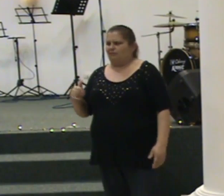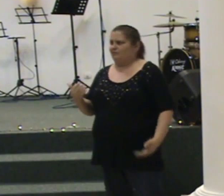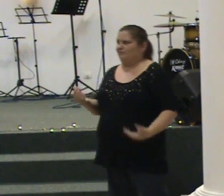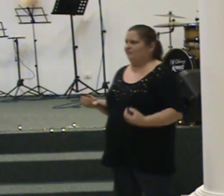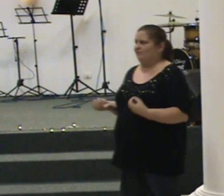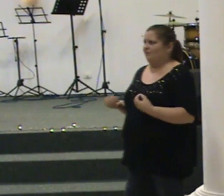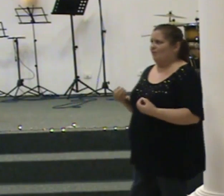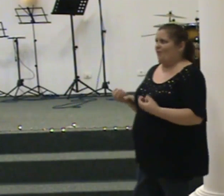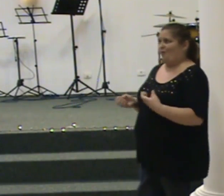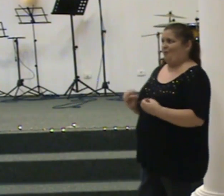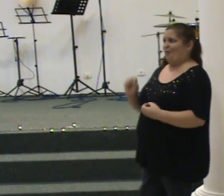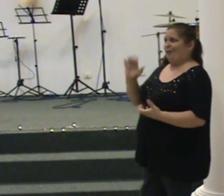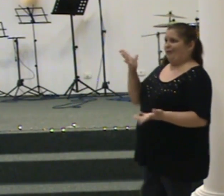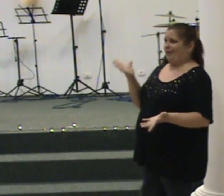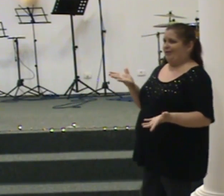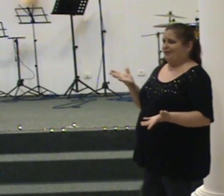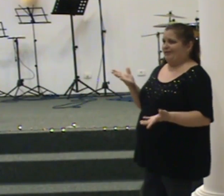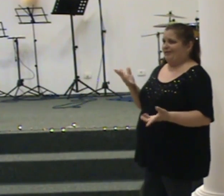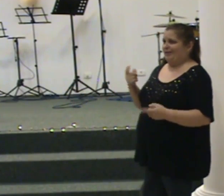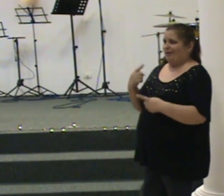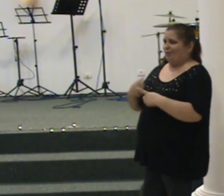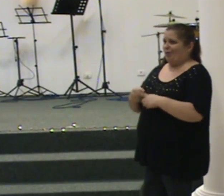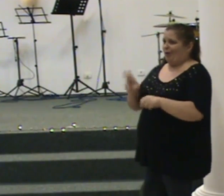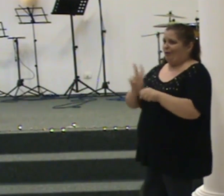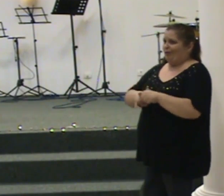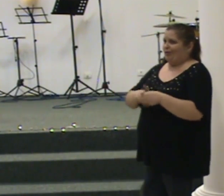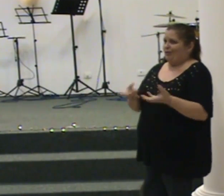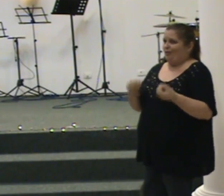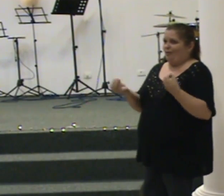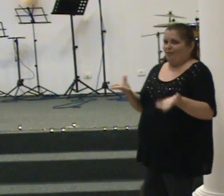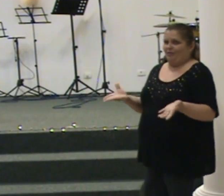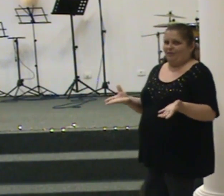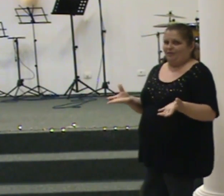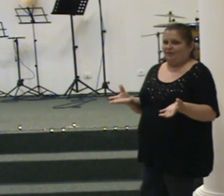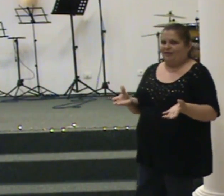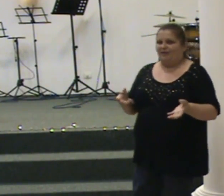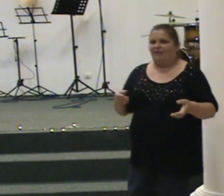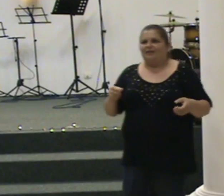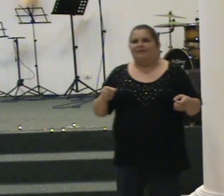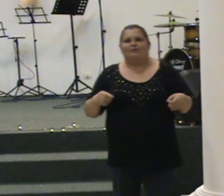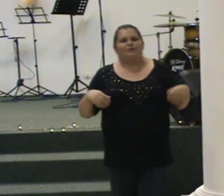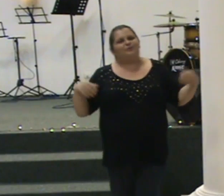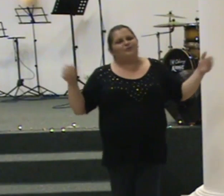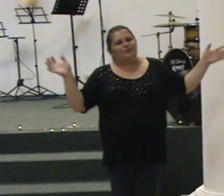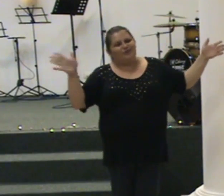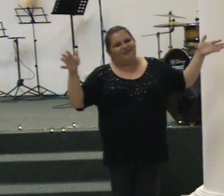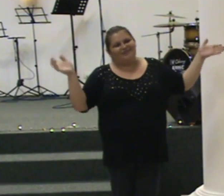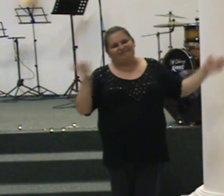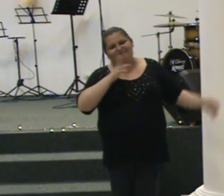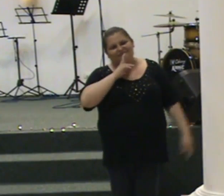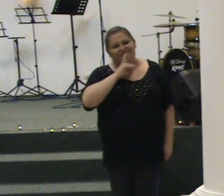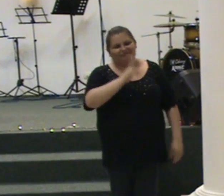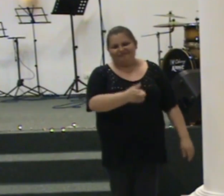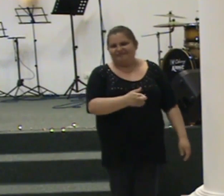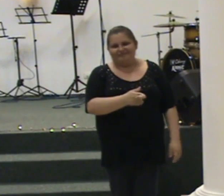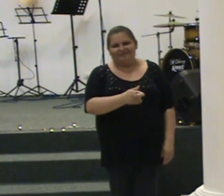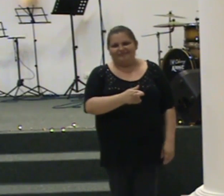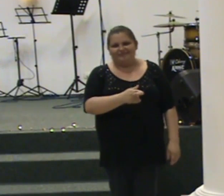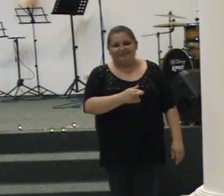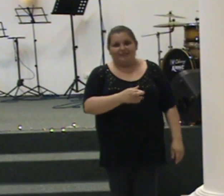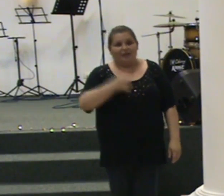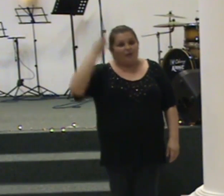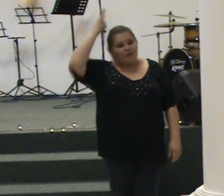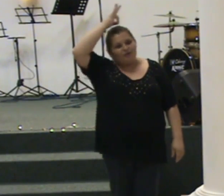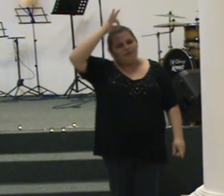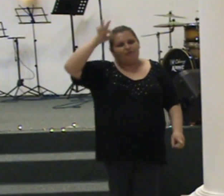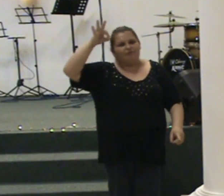poderá acontecer, se eu não conheço na intimidade homem algum? O anjo respondeu: o Espírito